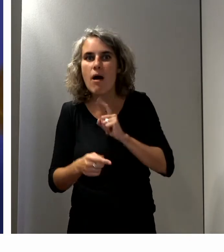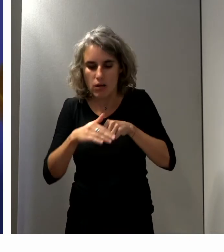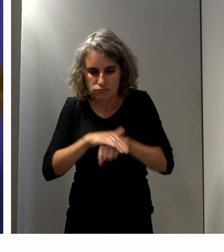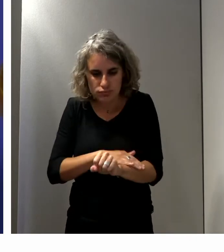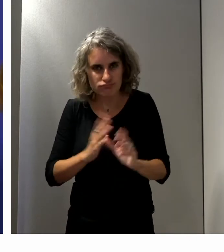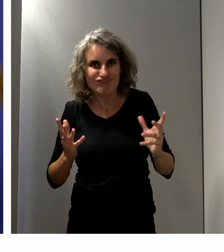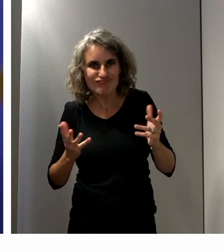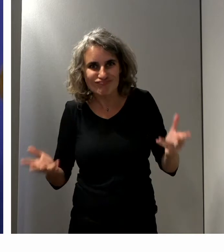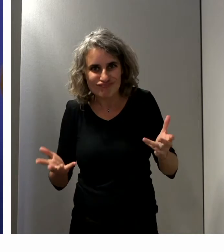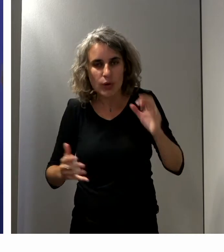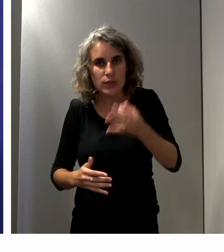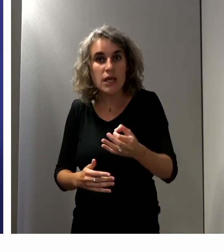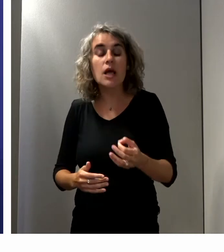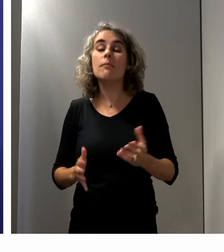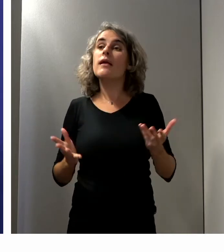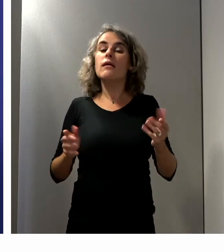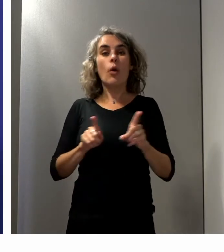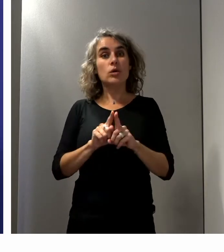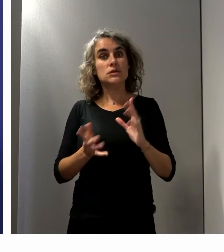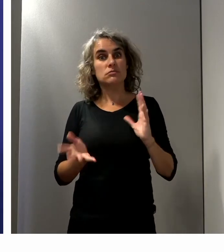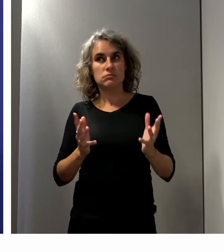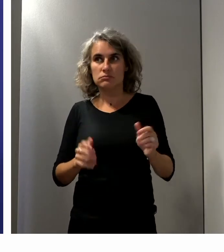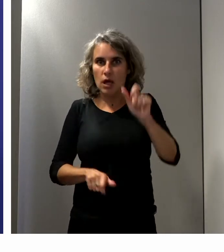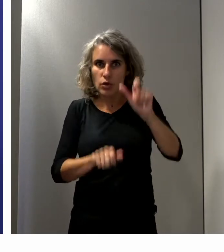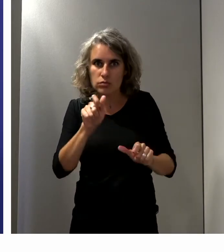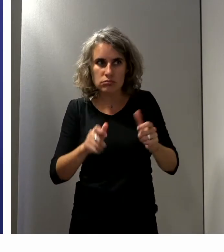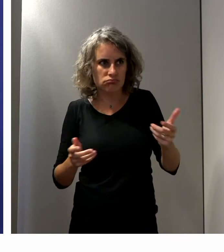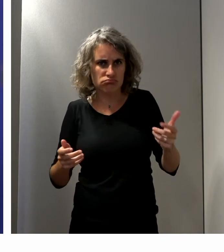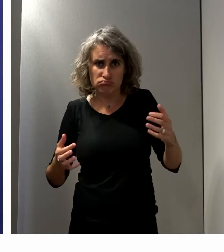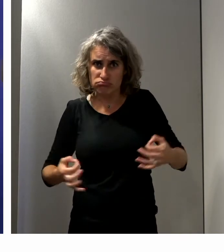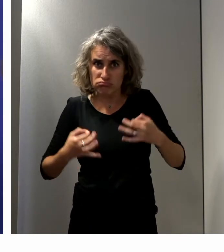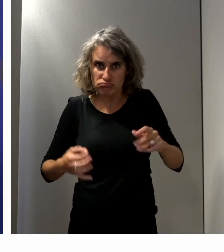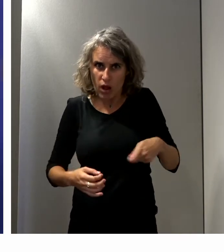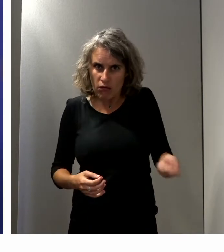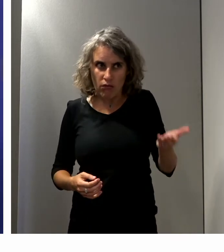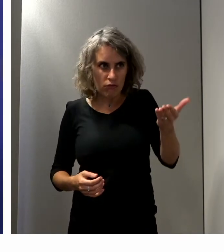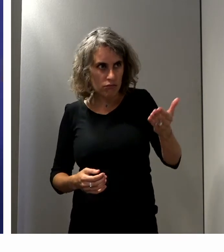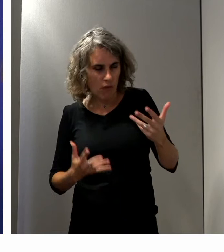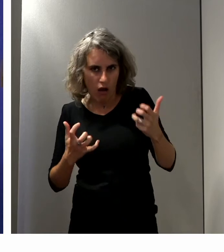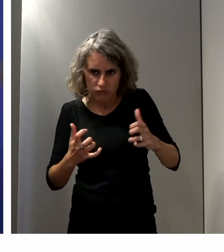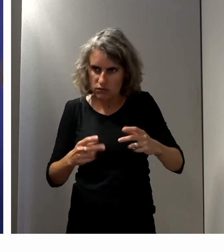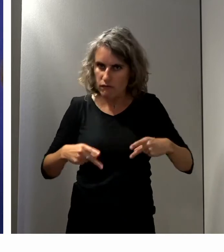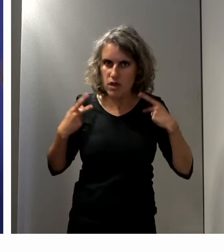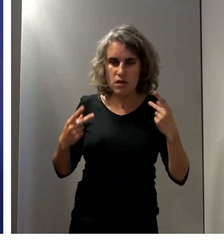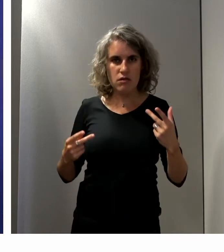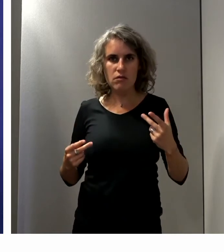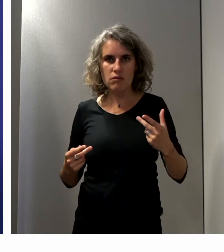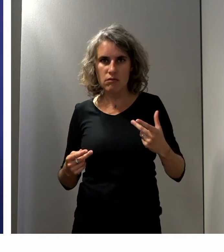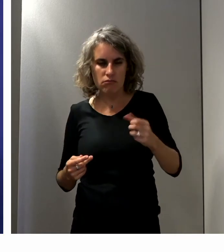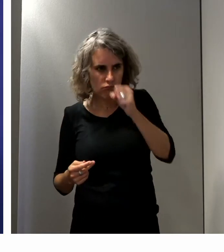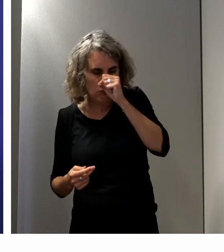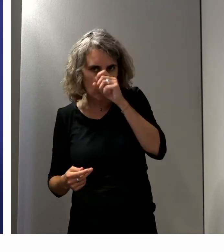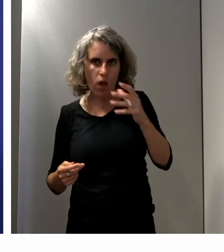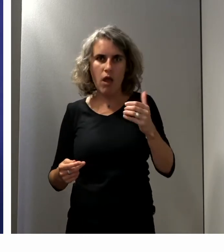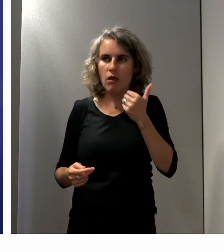mais quid des personnes qui veulent avoir légitimement une vie sentimentale et sexuelle sans aboutissement parental.